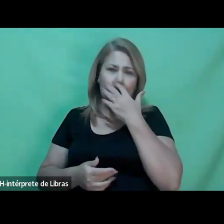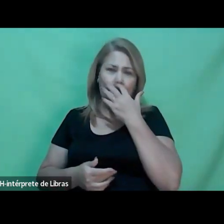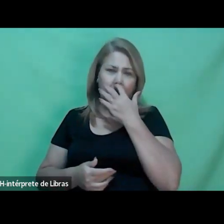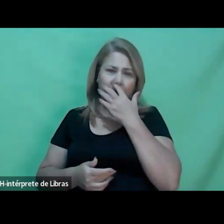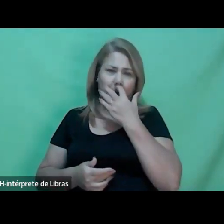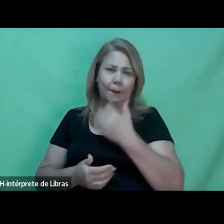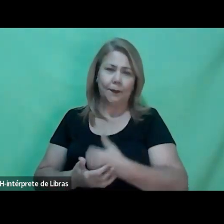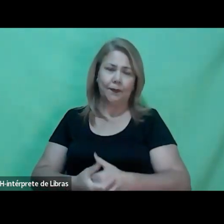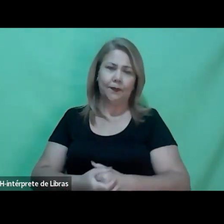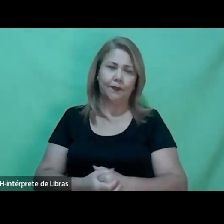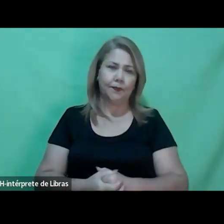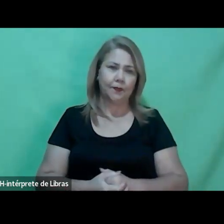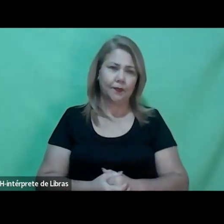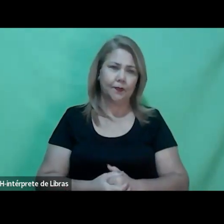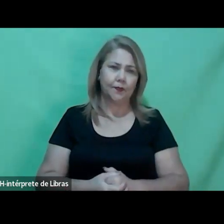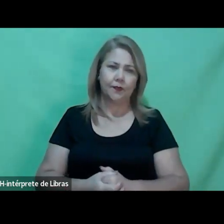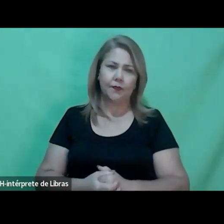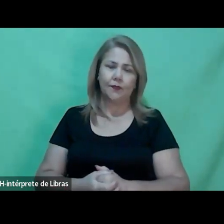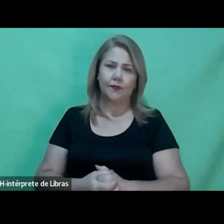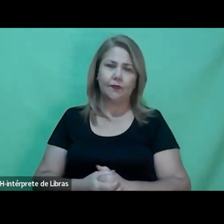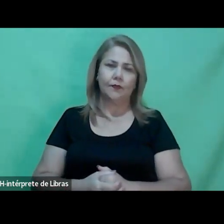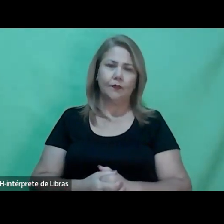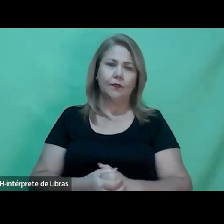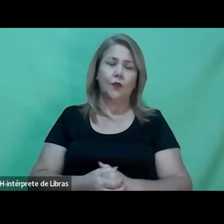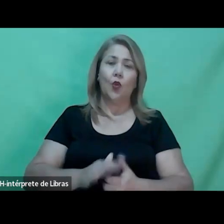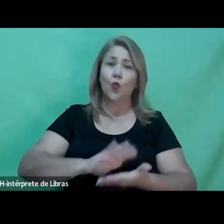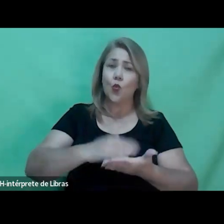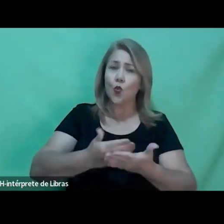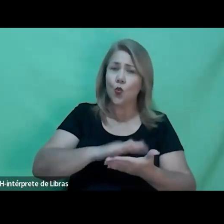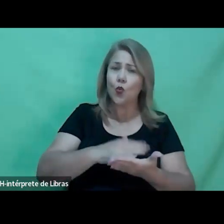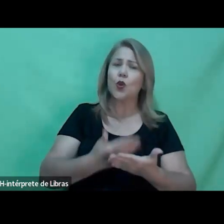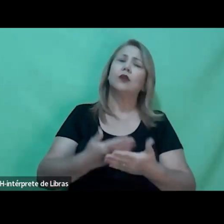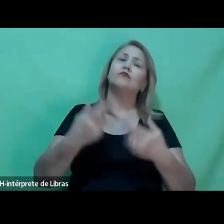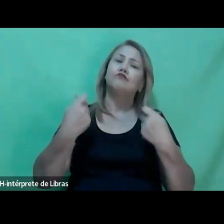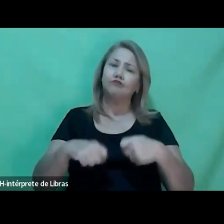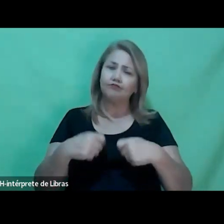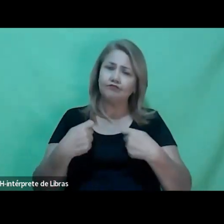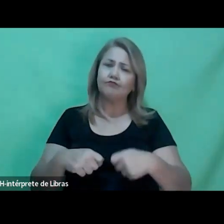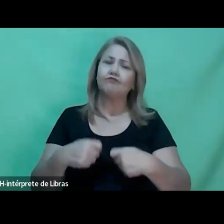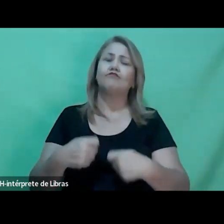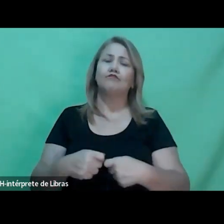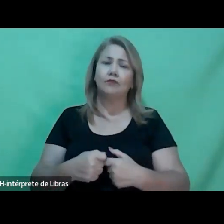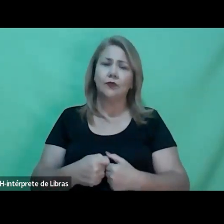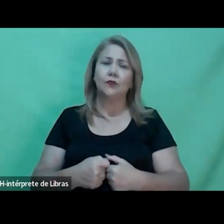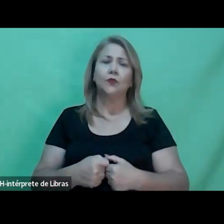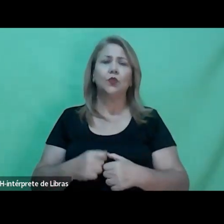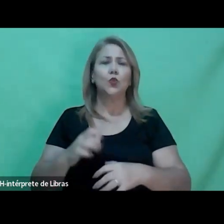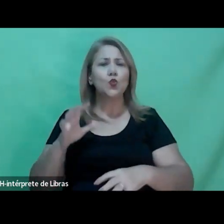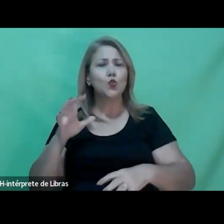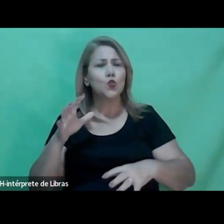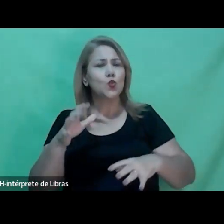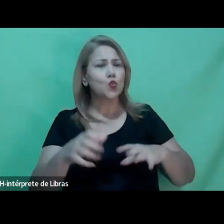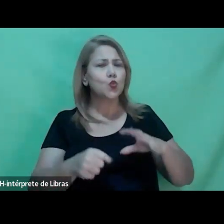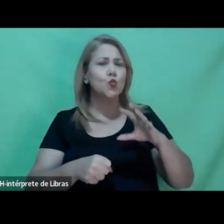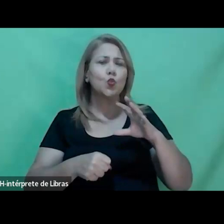eh el intérprete debe Buscar la claridad y la sencillez y la precisión en la transmisión de la de